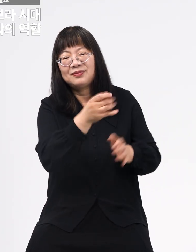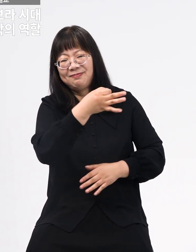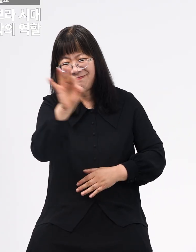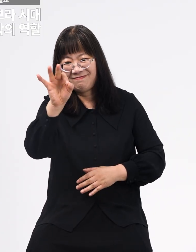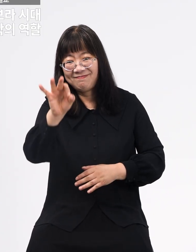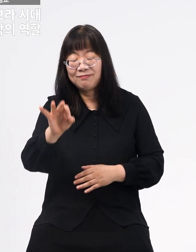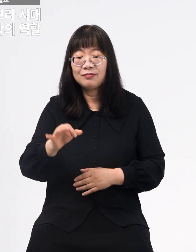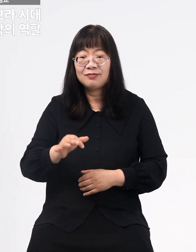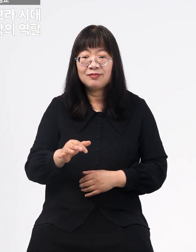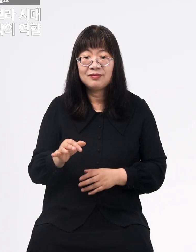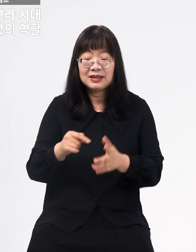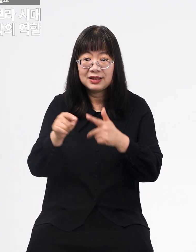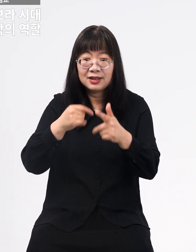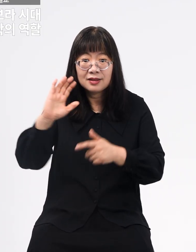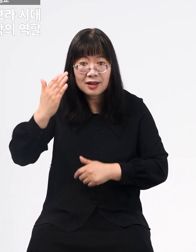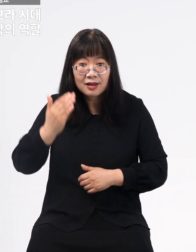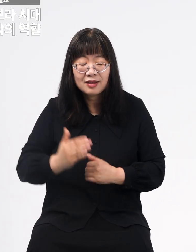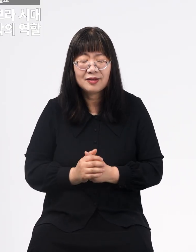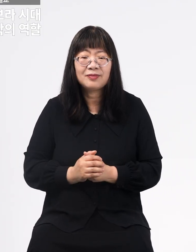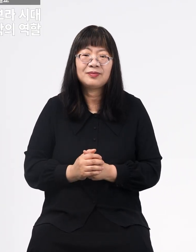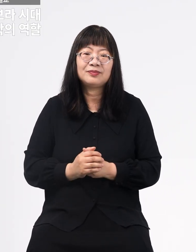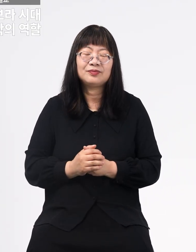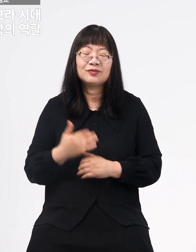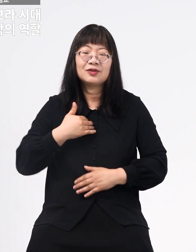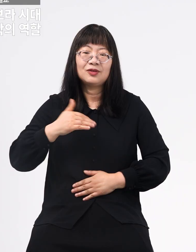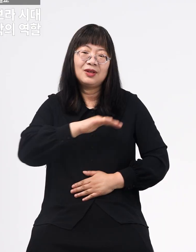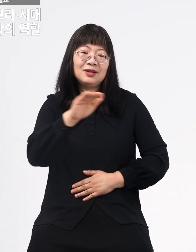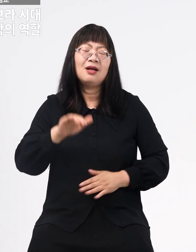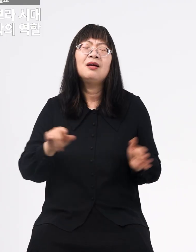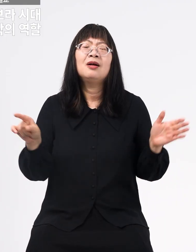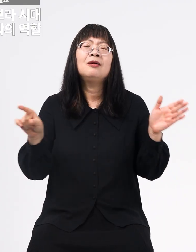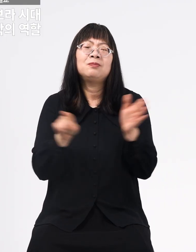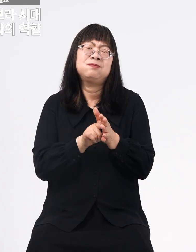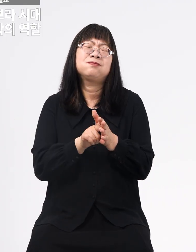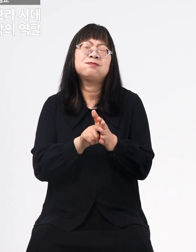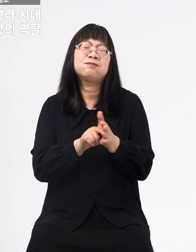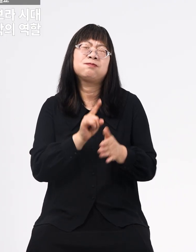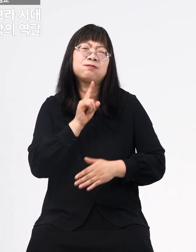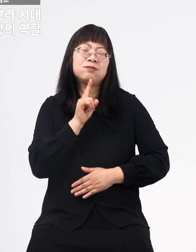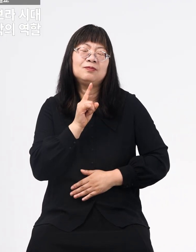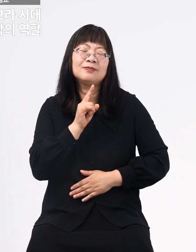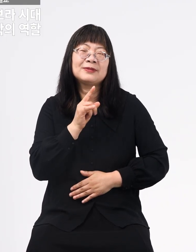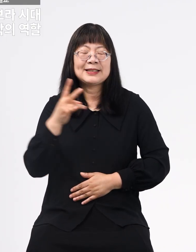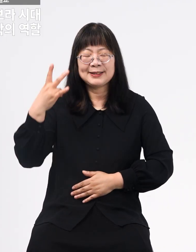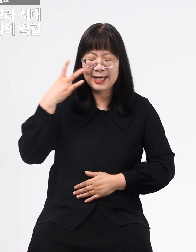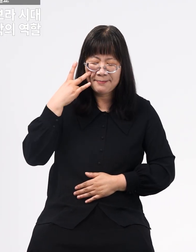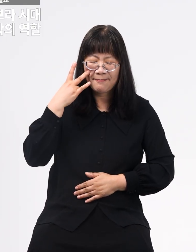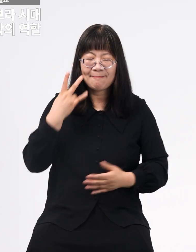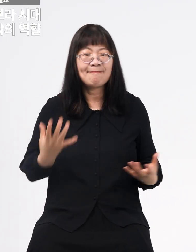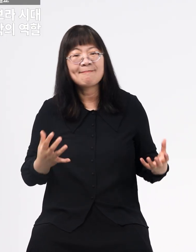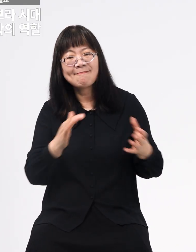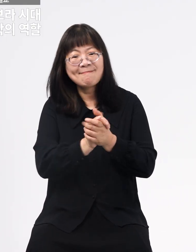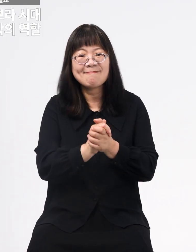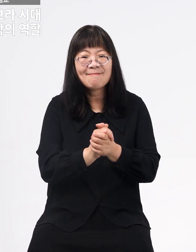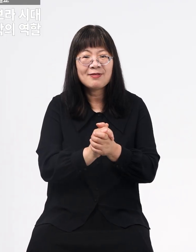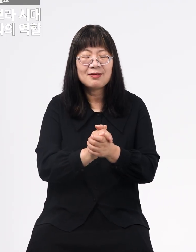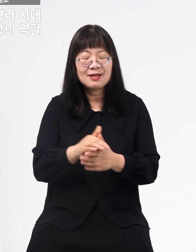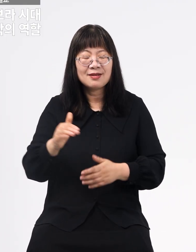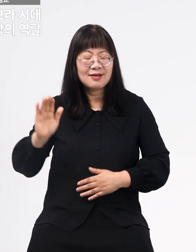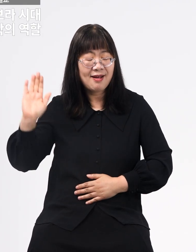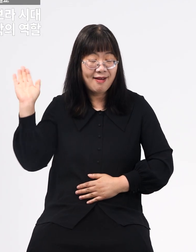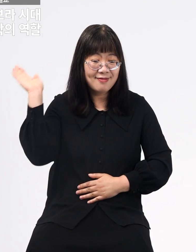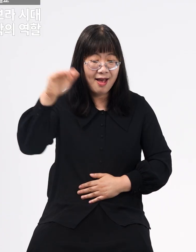이해가 됩니까, 여러분? 그러니까 우리는 믿음 하면은 예스, 아멘,